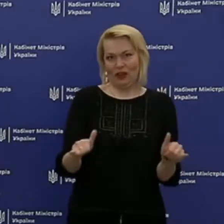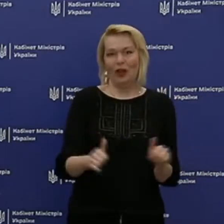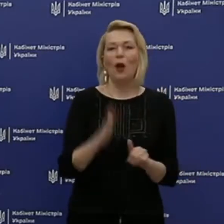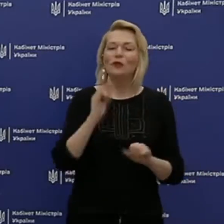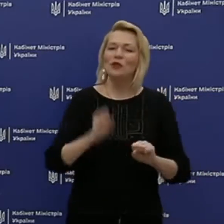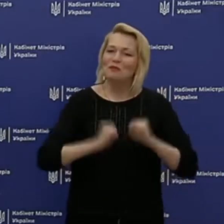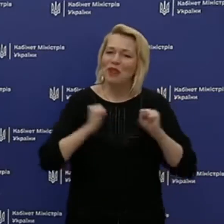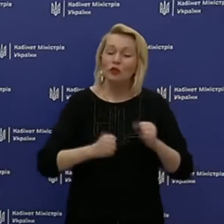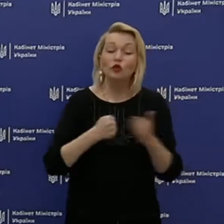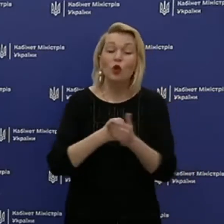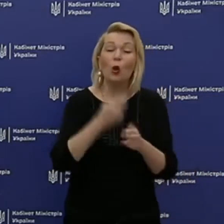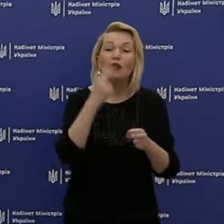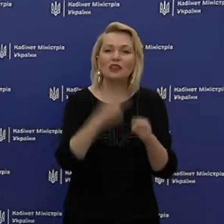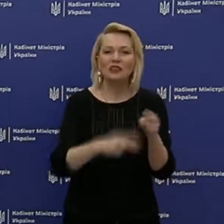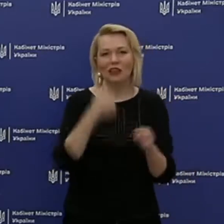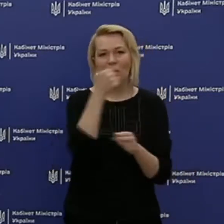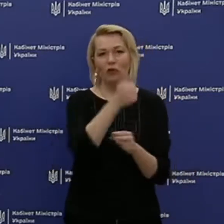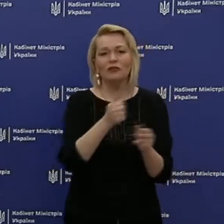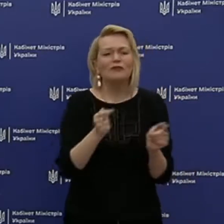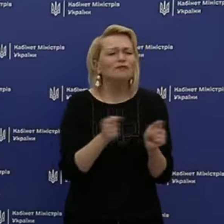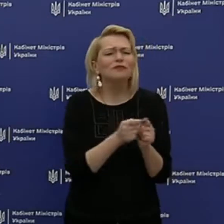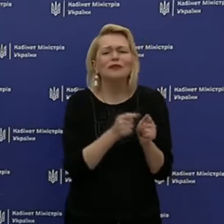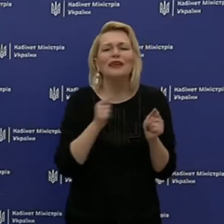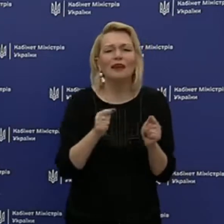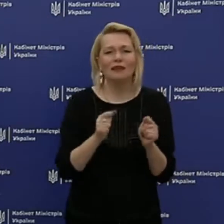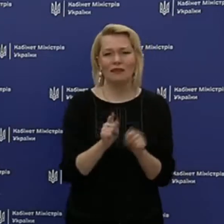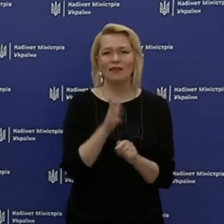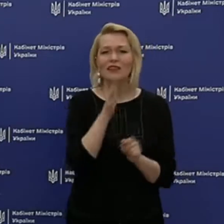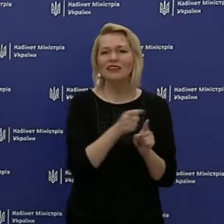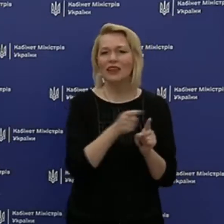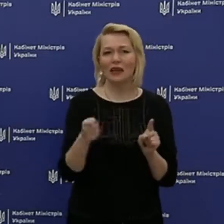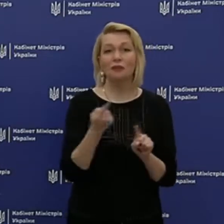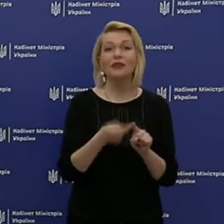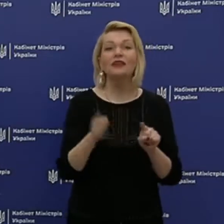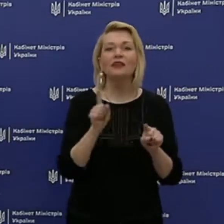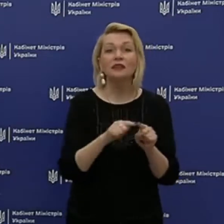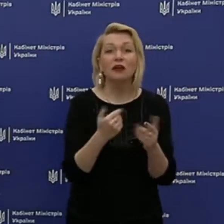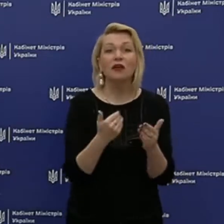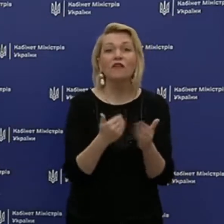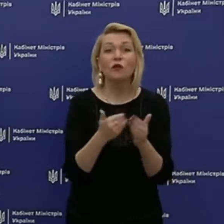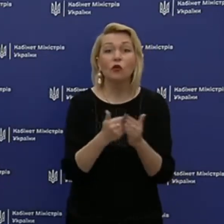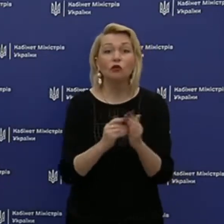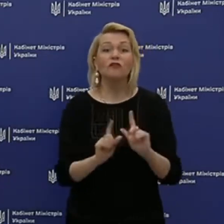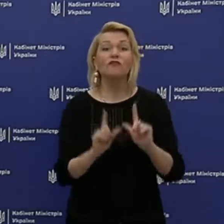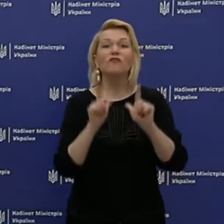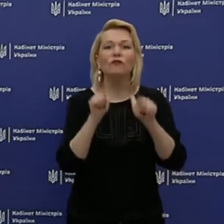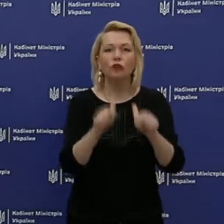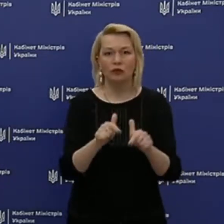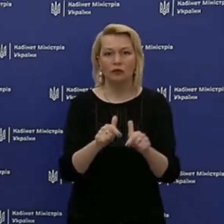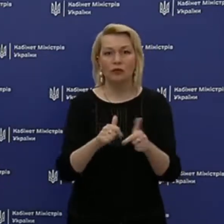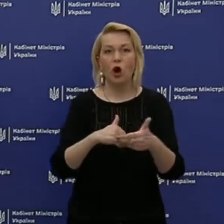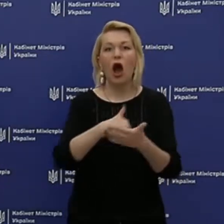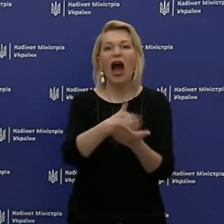будемо намагатися до кінця року, але крайні терміни будівництва – це вводити вже в експлуатацію